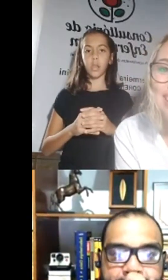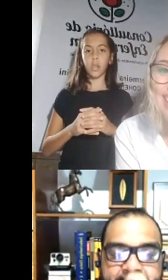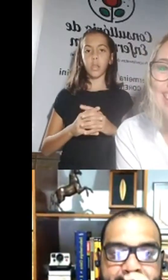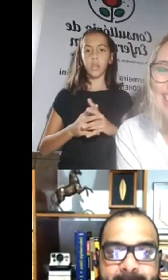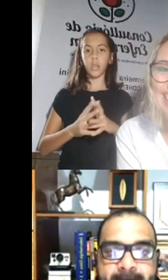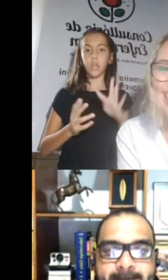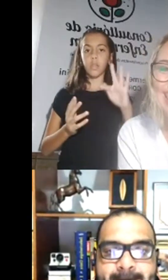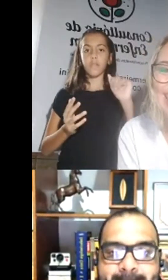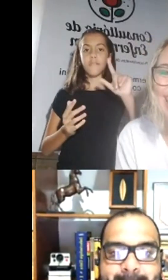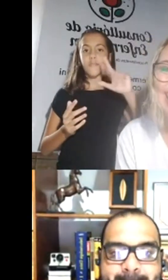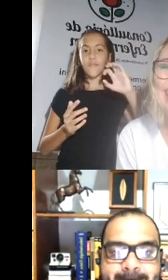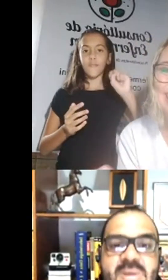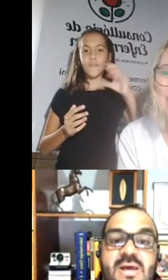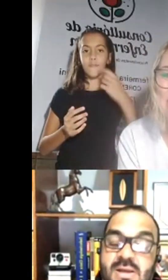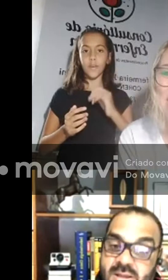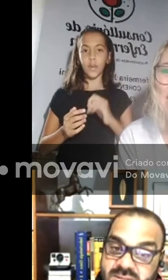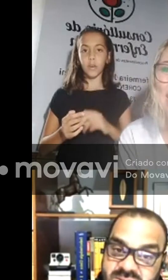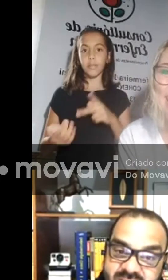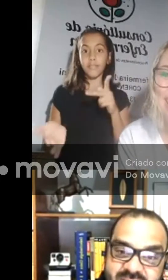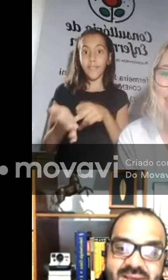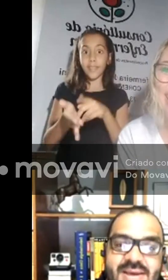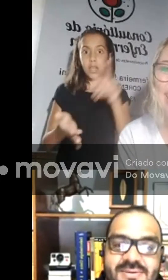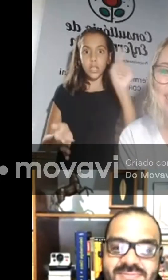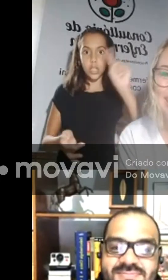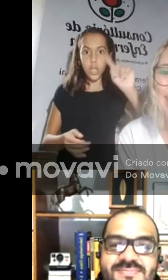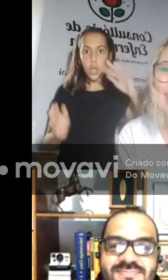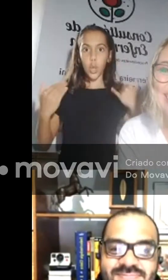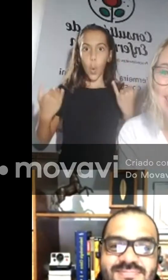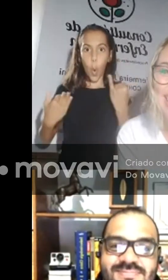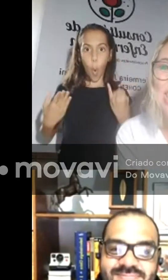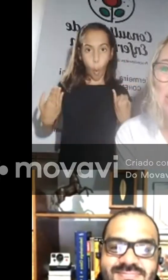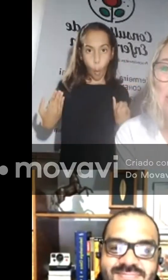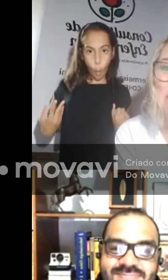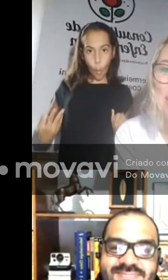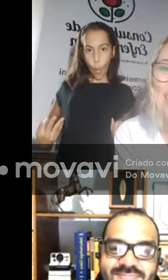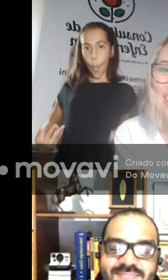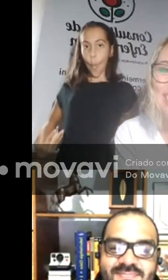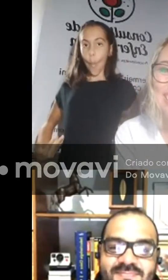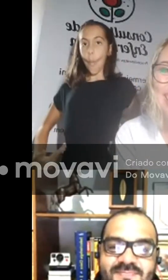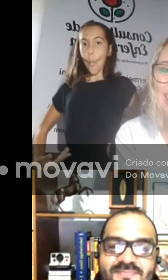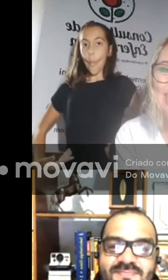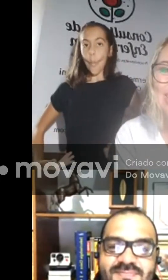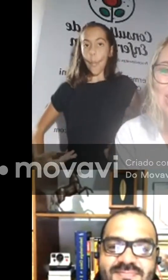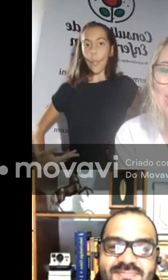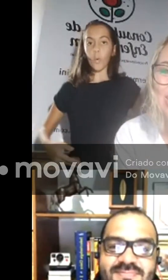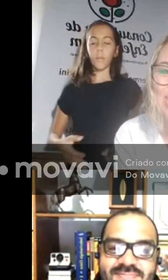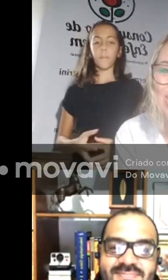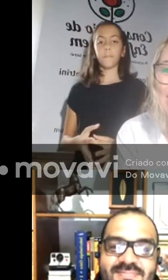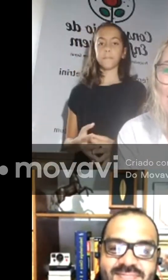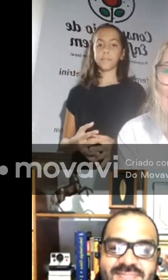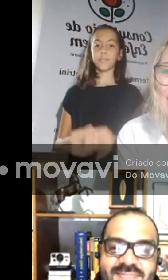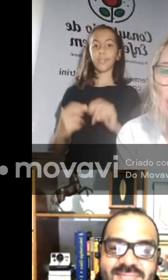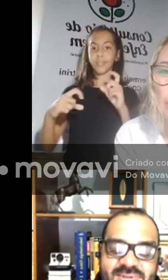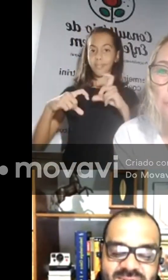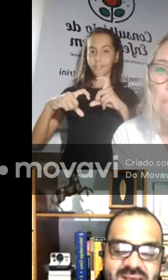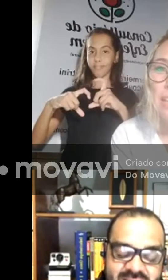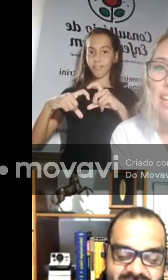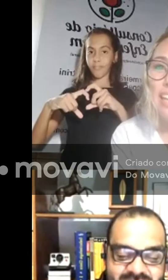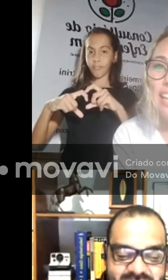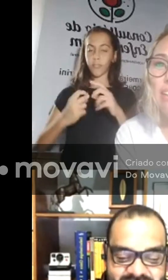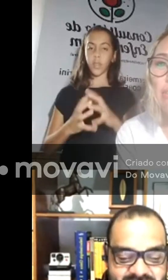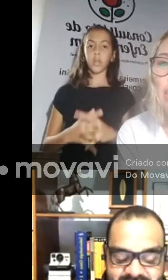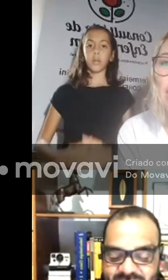magros, né? Então tem essa questão também, né, doutor Diogo?